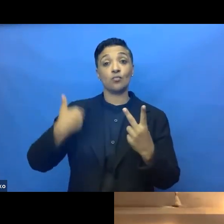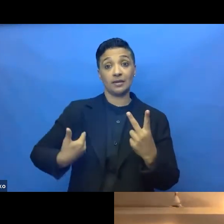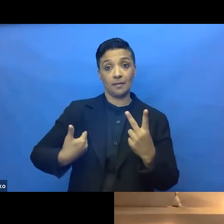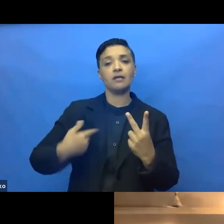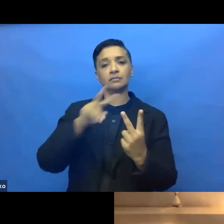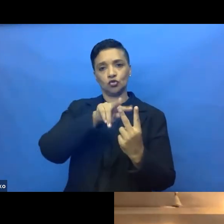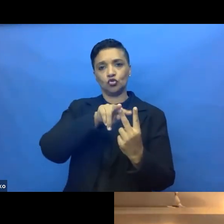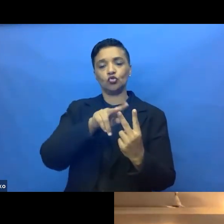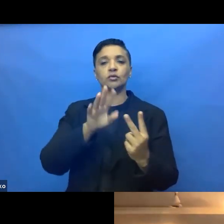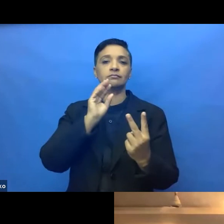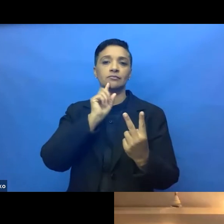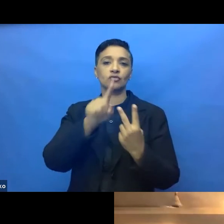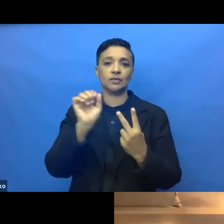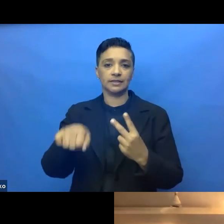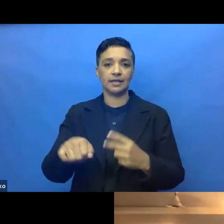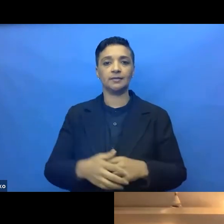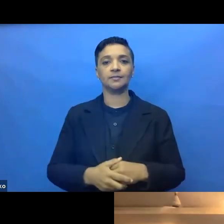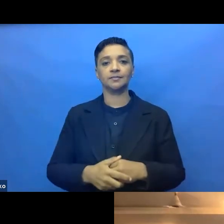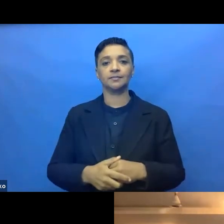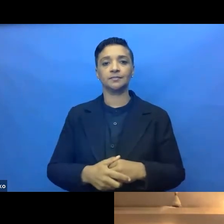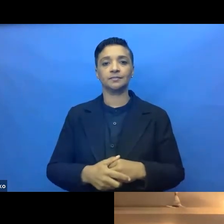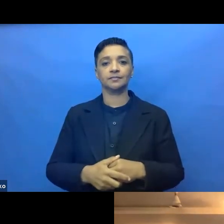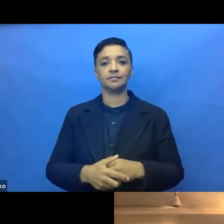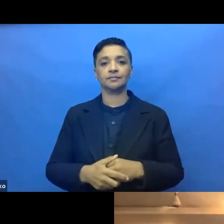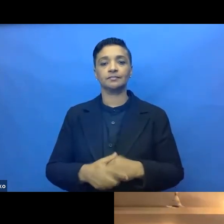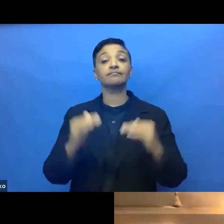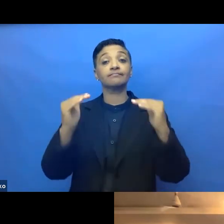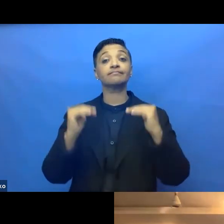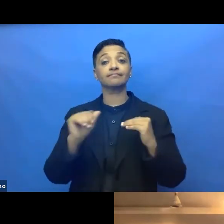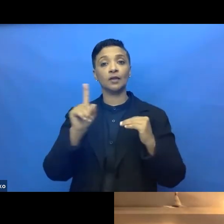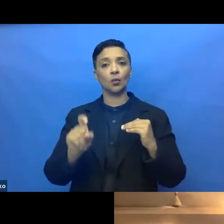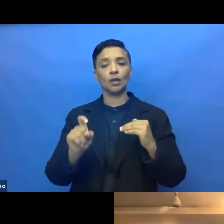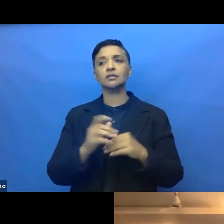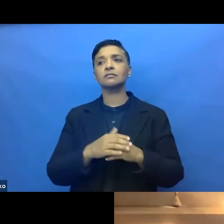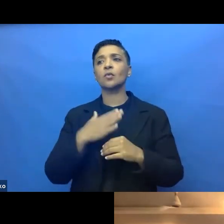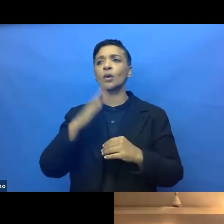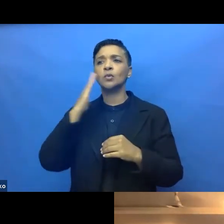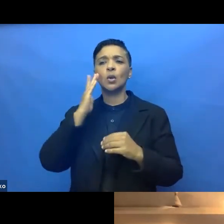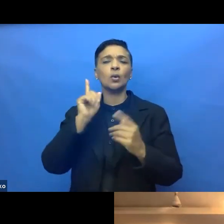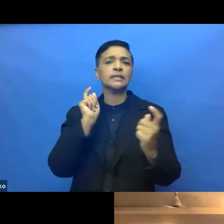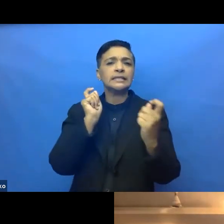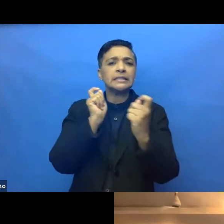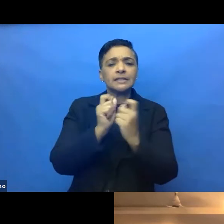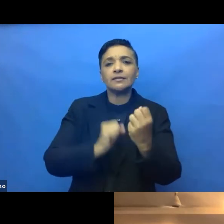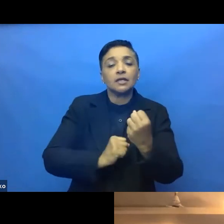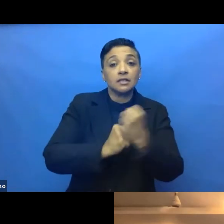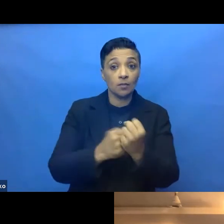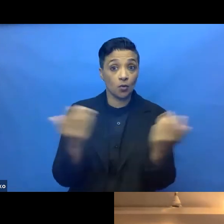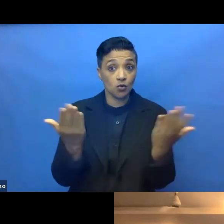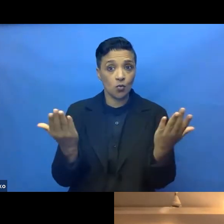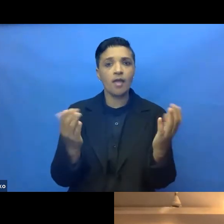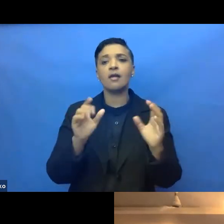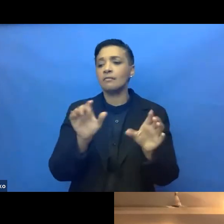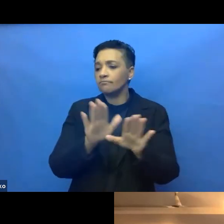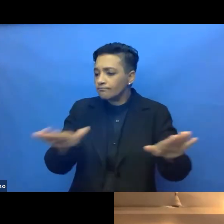Pratima pourrait répondre, et autre question sur l'appui spécifique pour les femmes